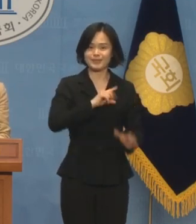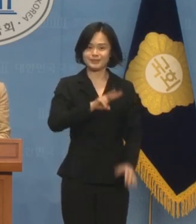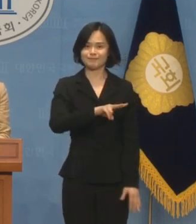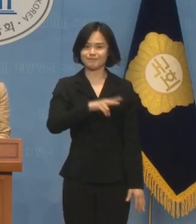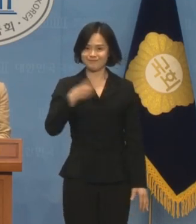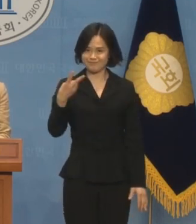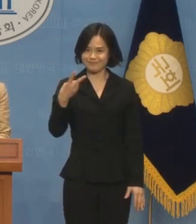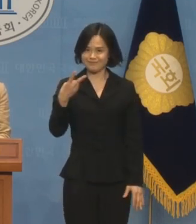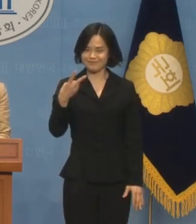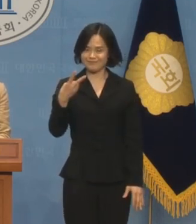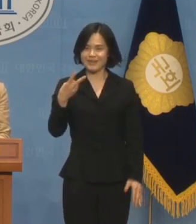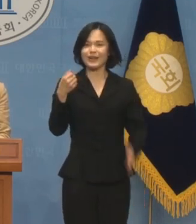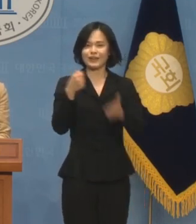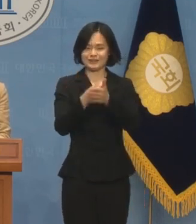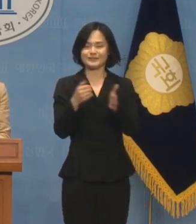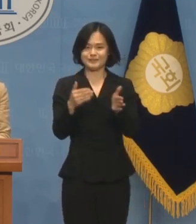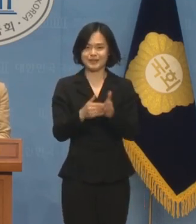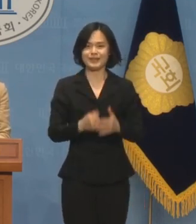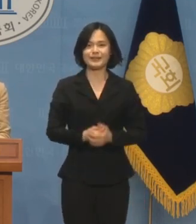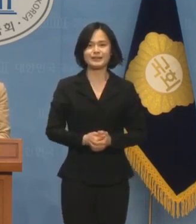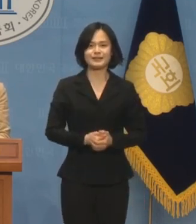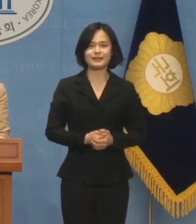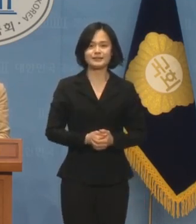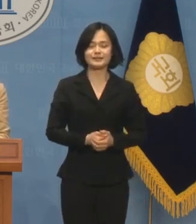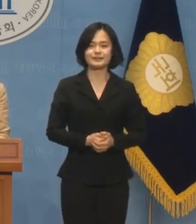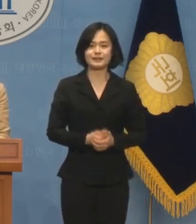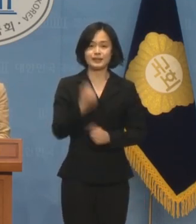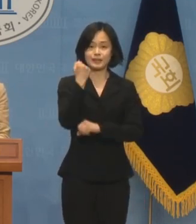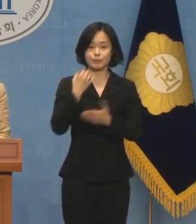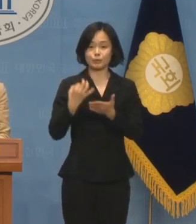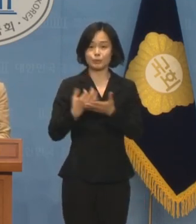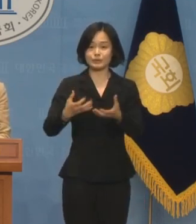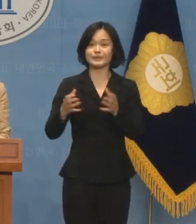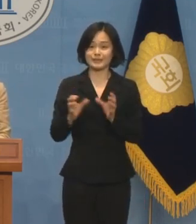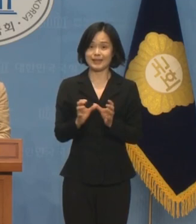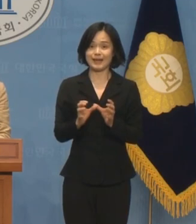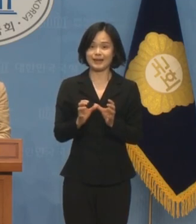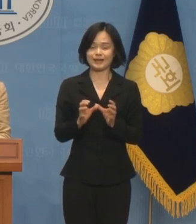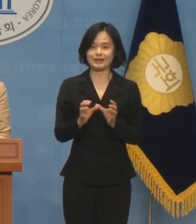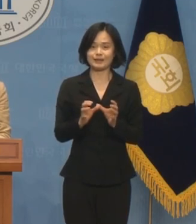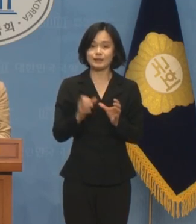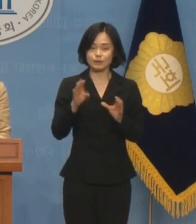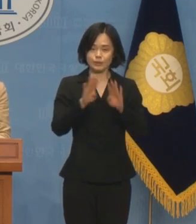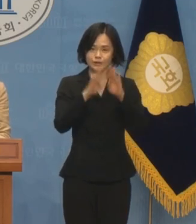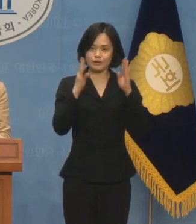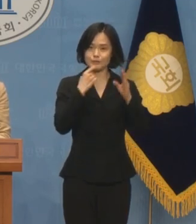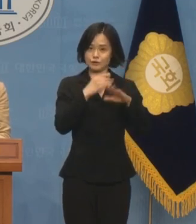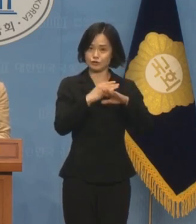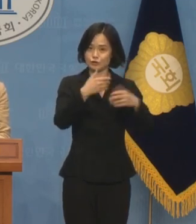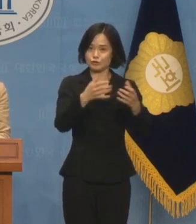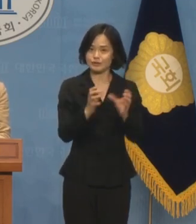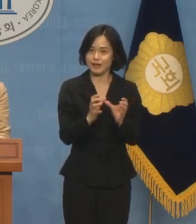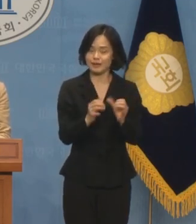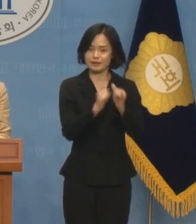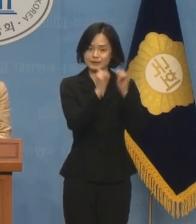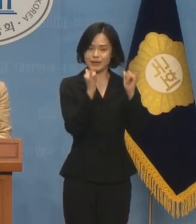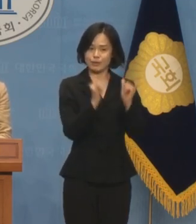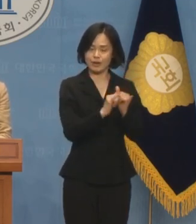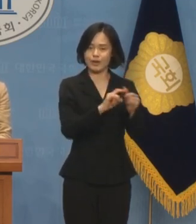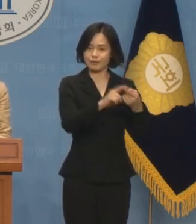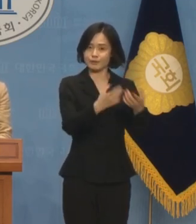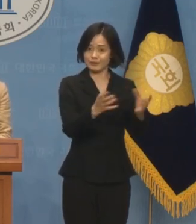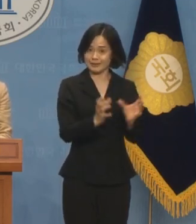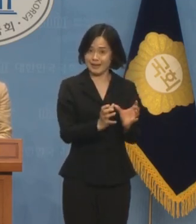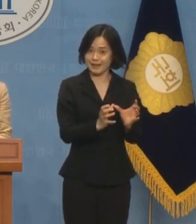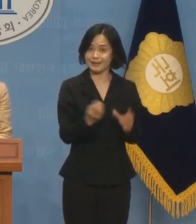합의를 이뤄냈습니다 기본소득당 열린민주당 사회민주당은 제 22대 국회에서